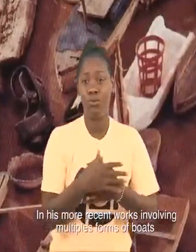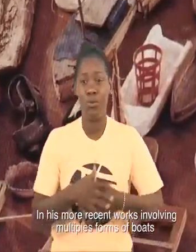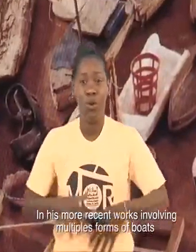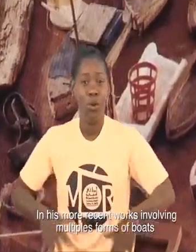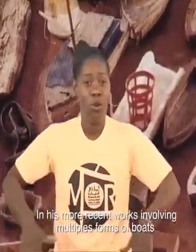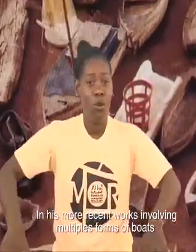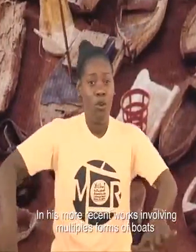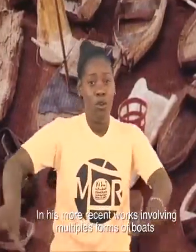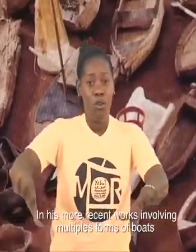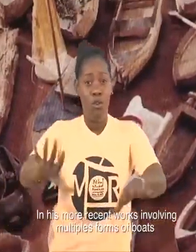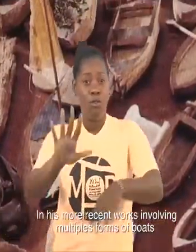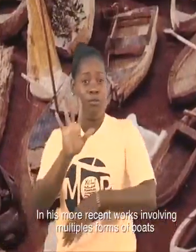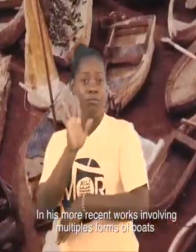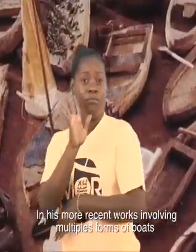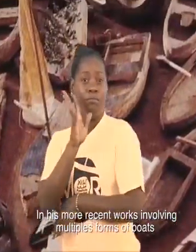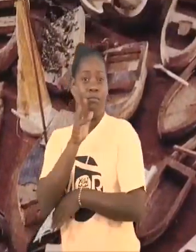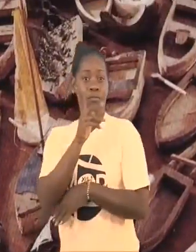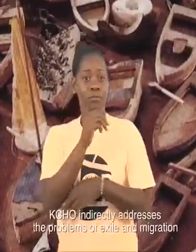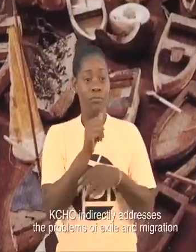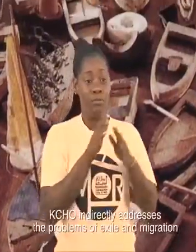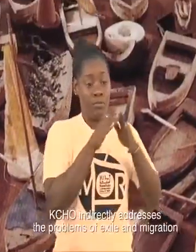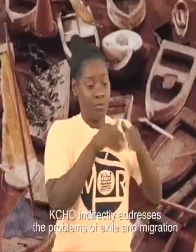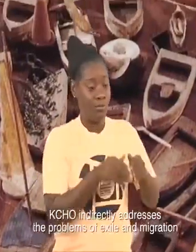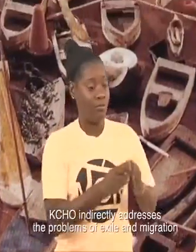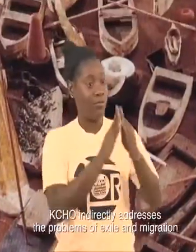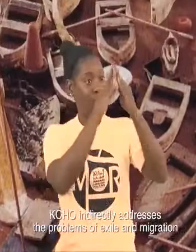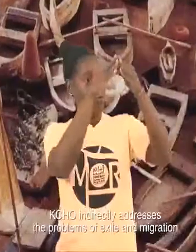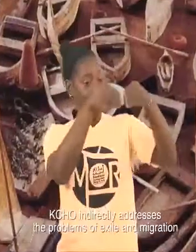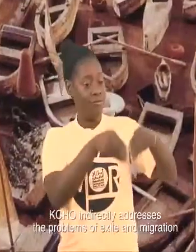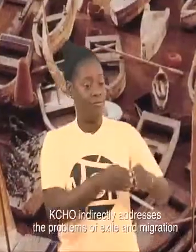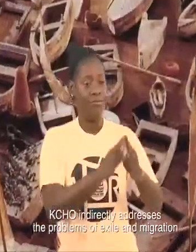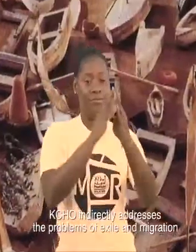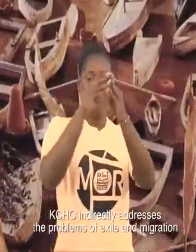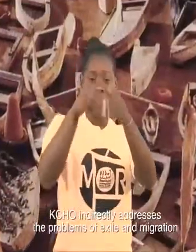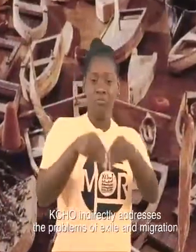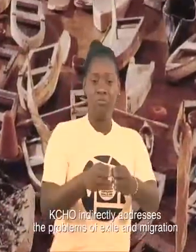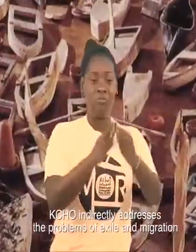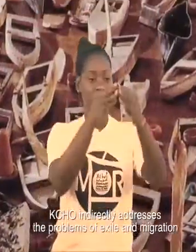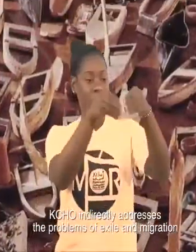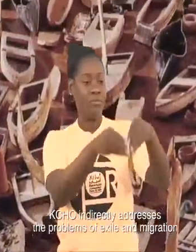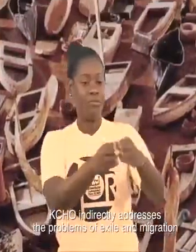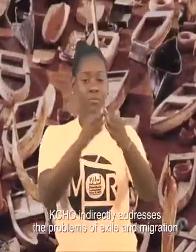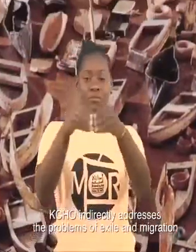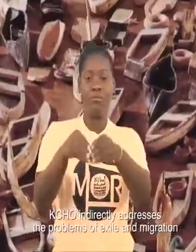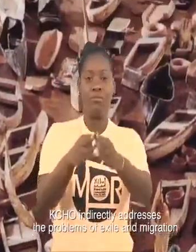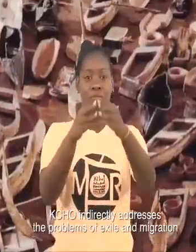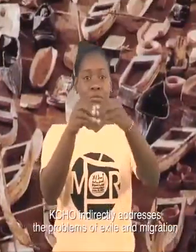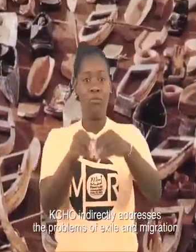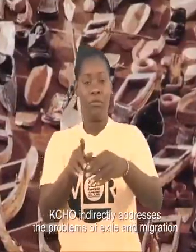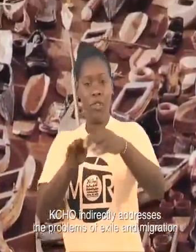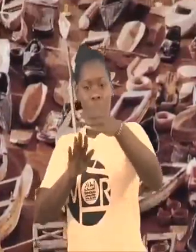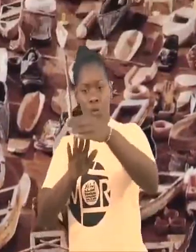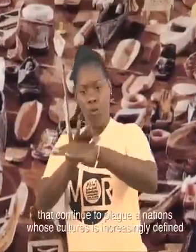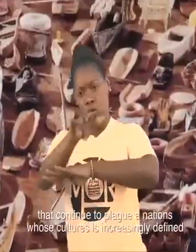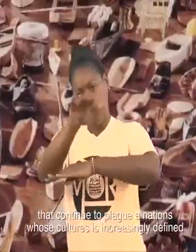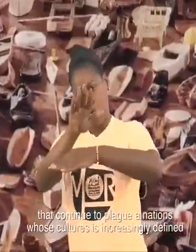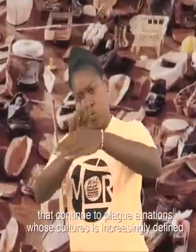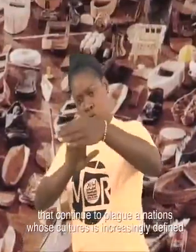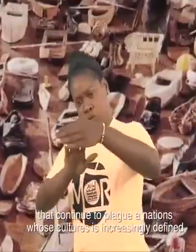Con formas múltiples de barcas, Cacho aborda indirectamente los problemas de exilio y migración que siguen